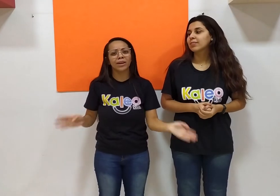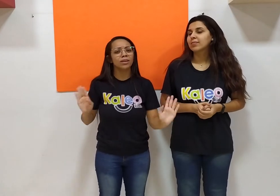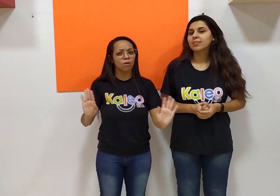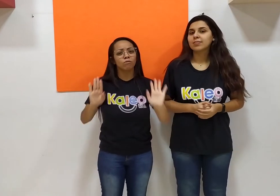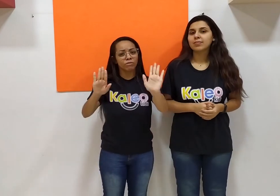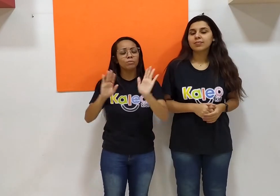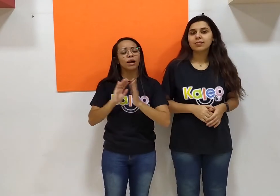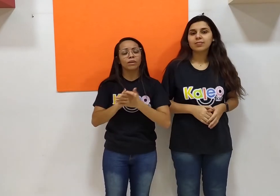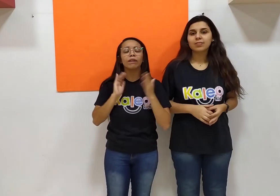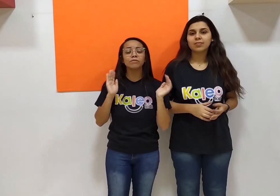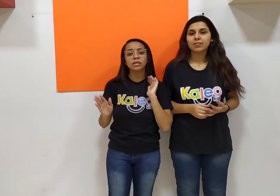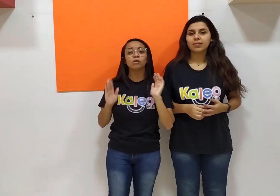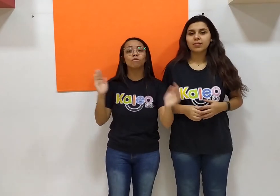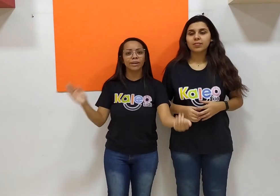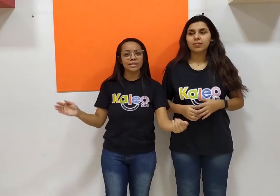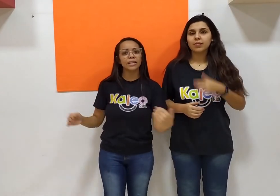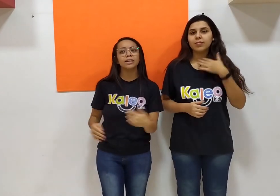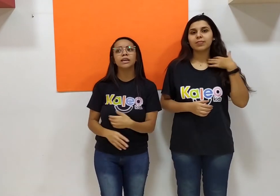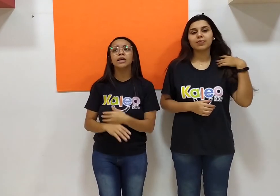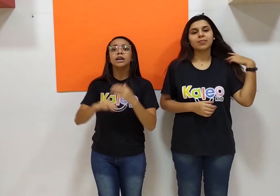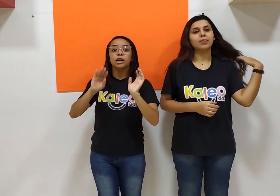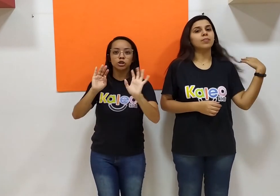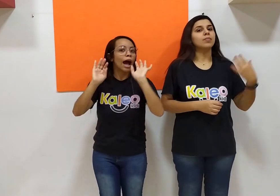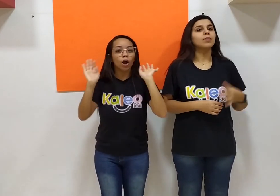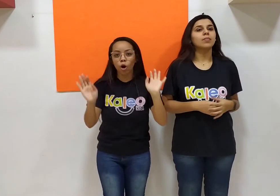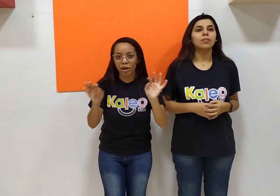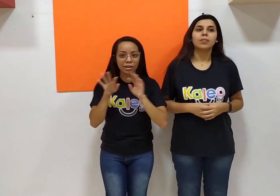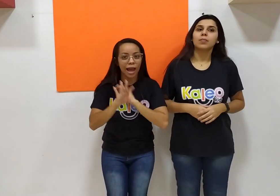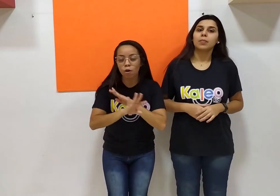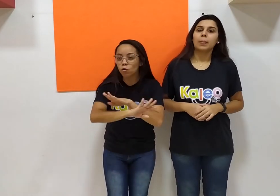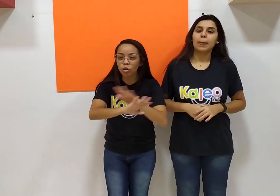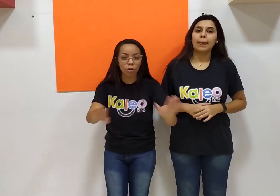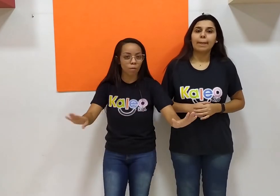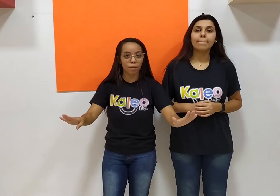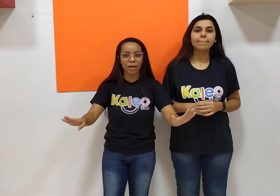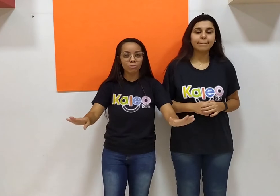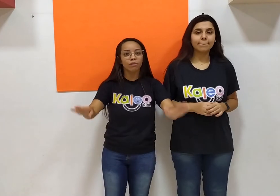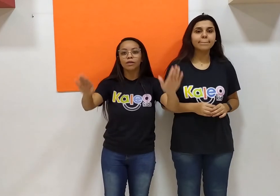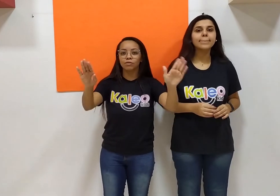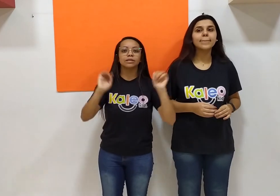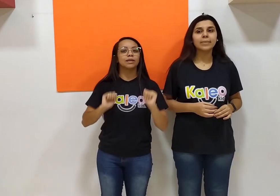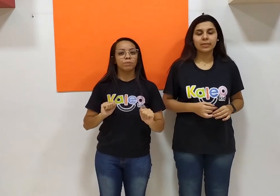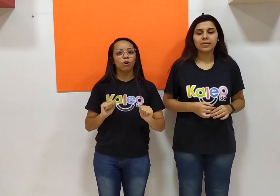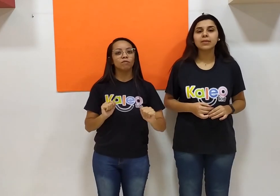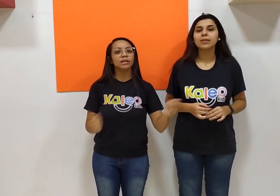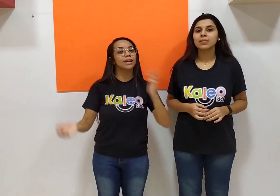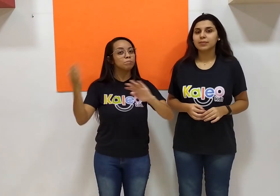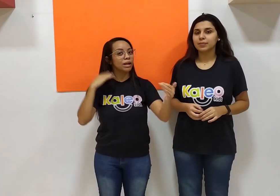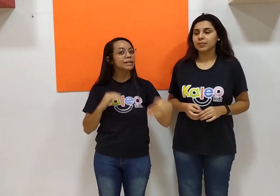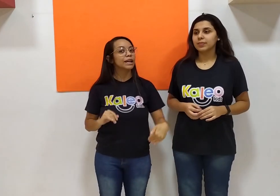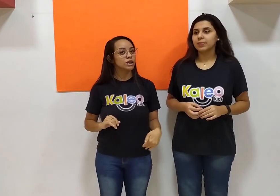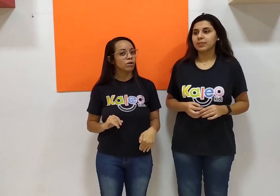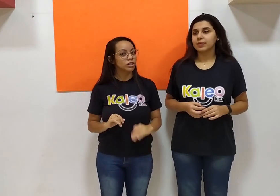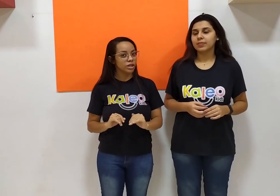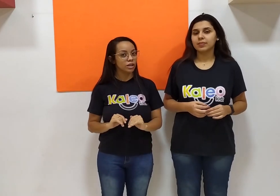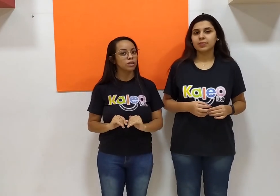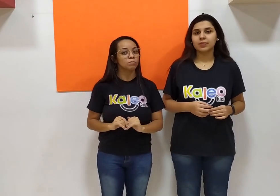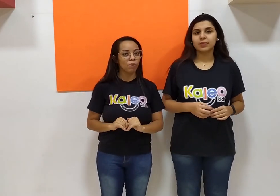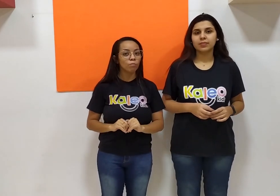Não, vamos lá. Quero que vocês conversem aí. Agora é o único momento que vocês têm para conversar, para interagir com a tia aqui, tá bom?